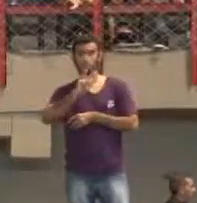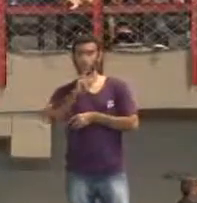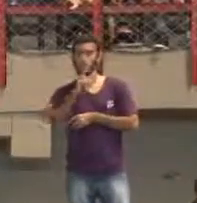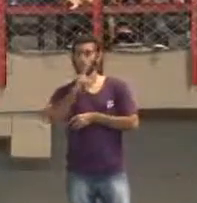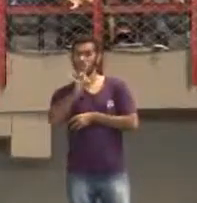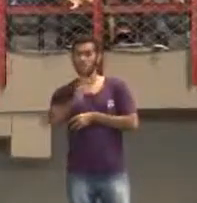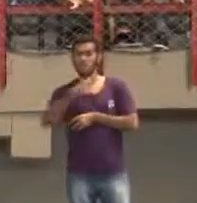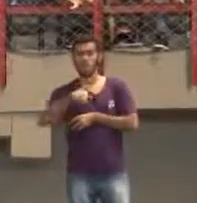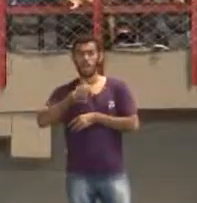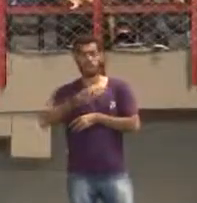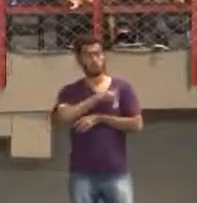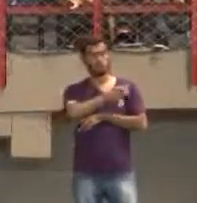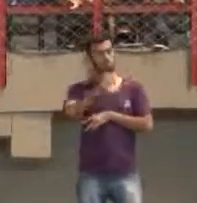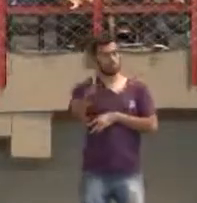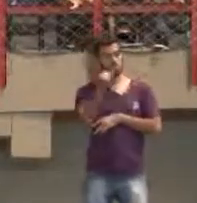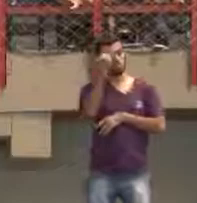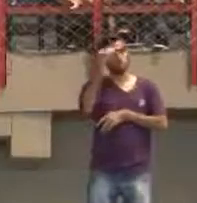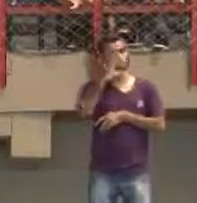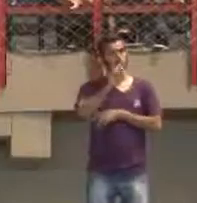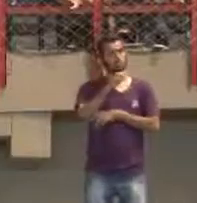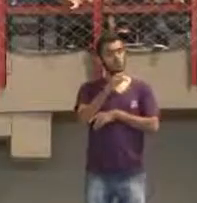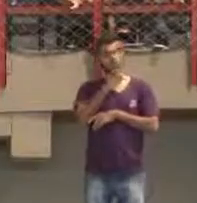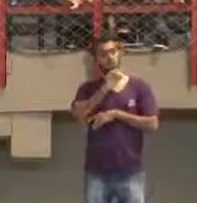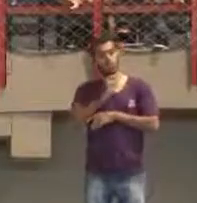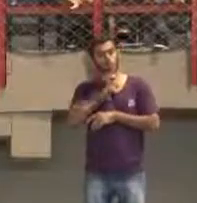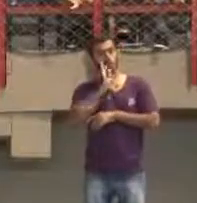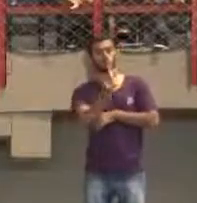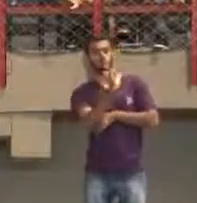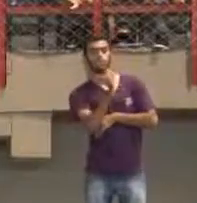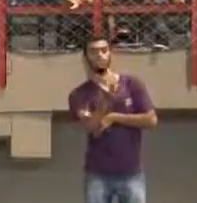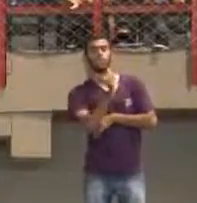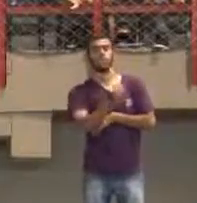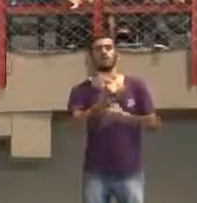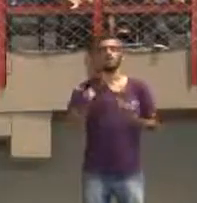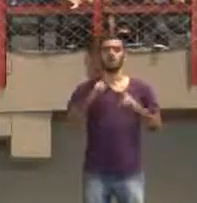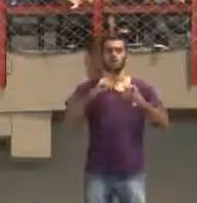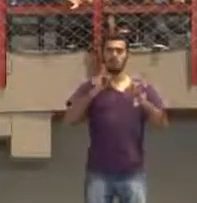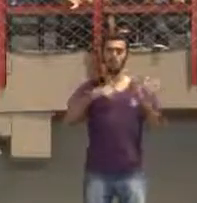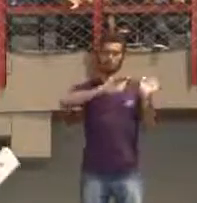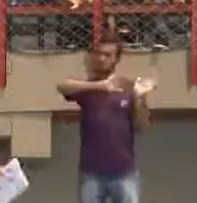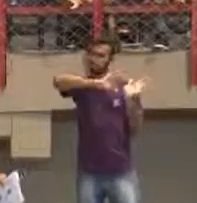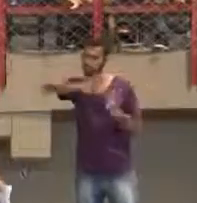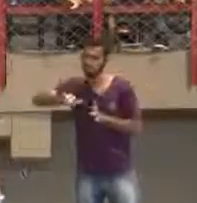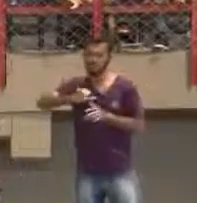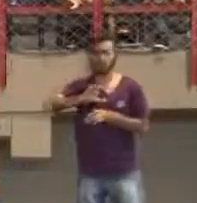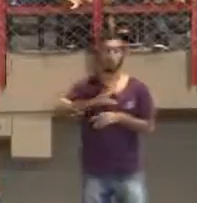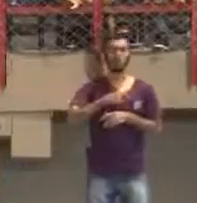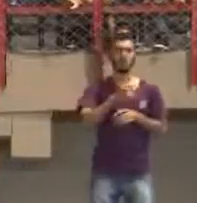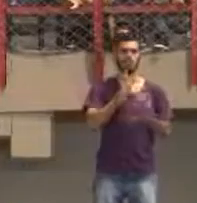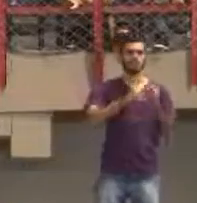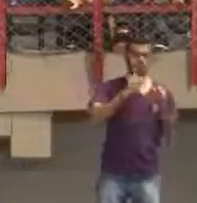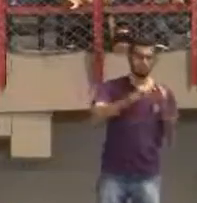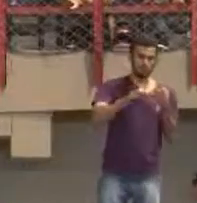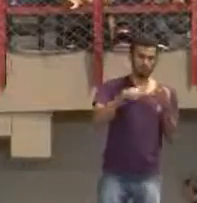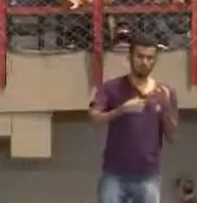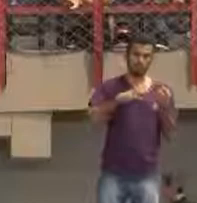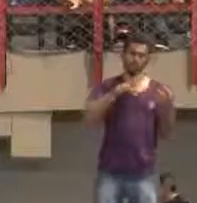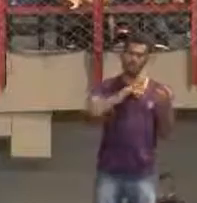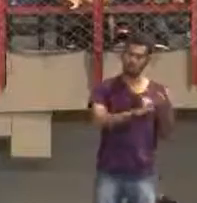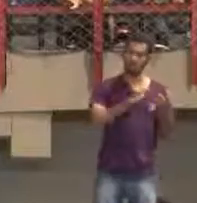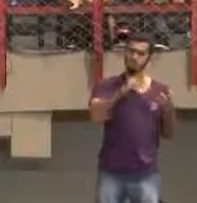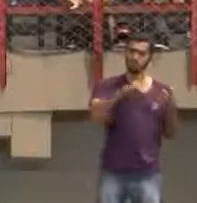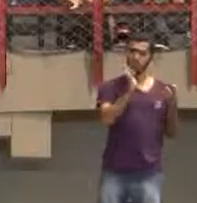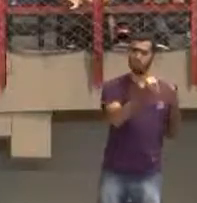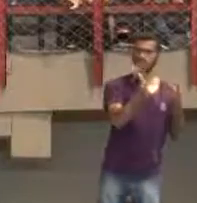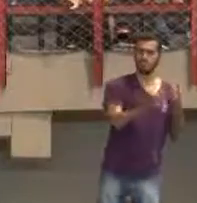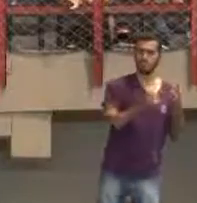conto no conto que é a narração e no romance que é narração ele